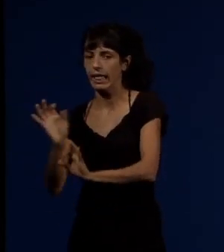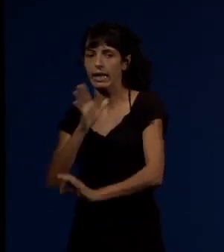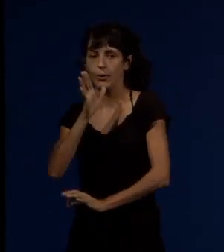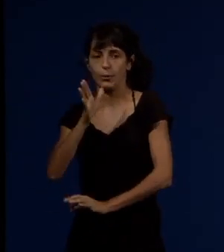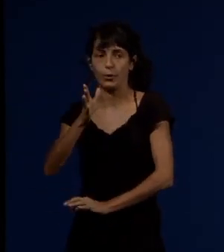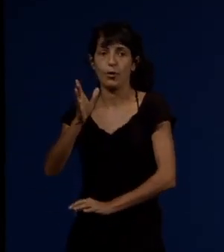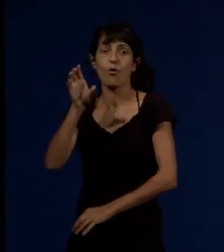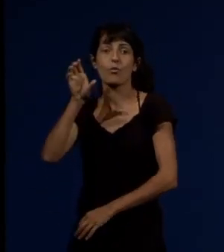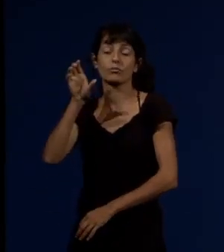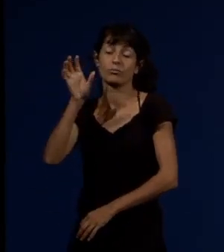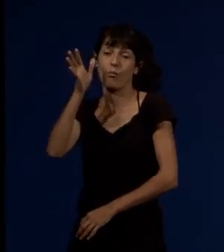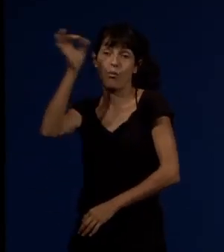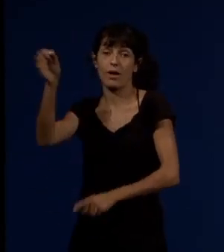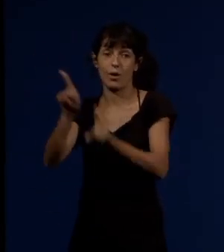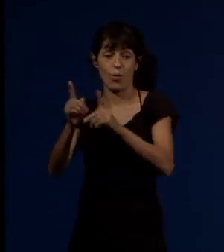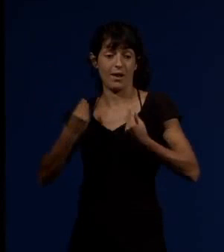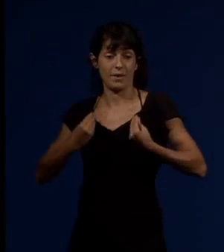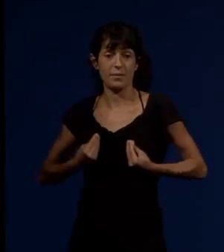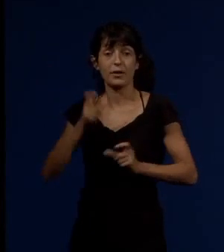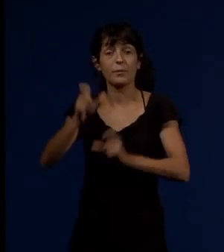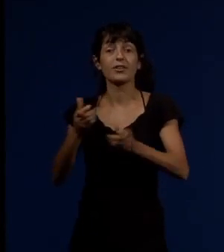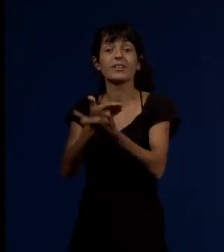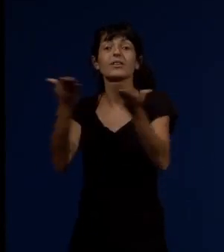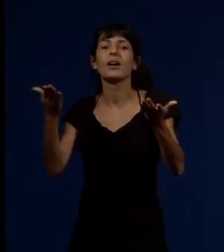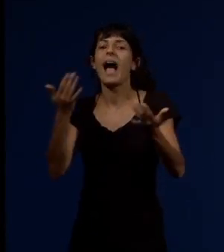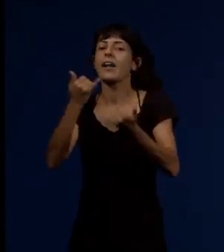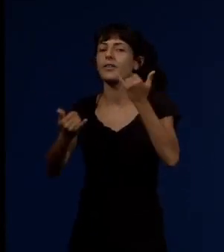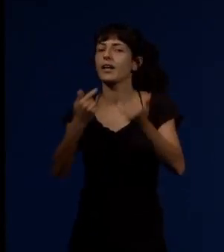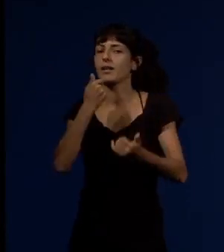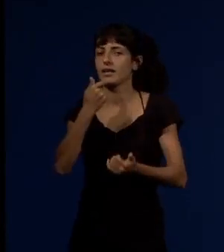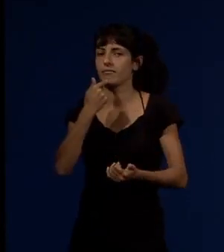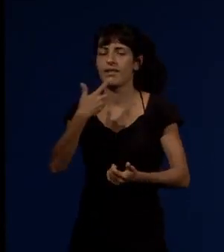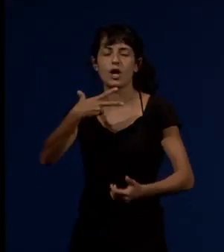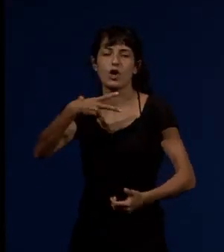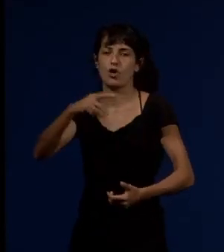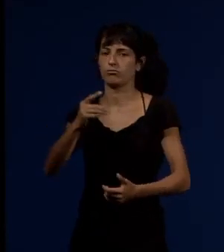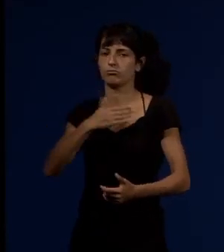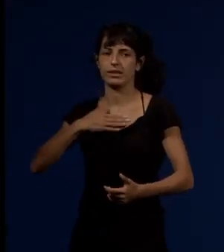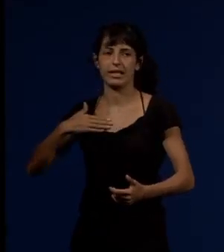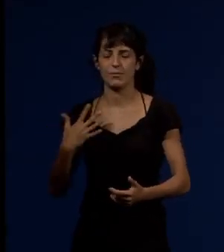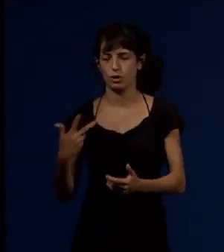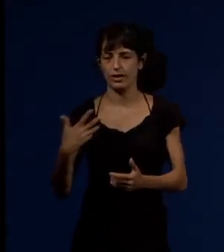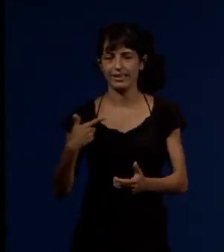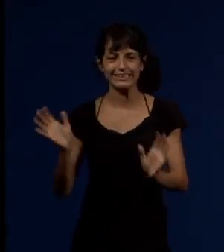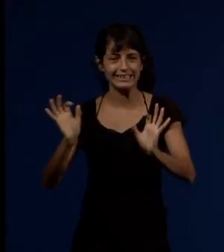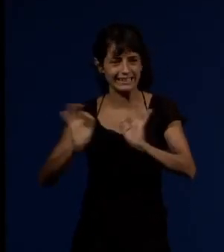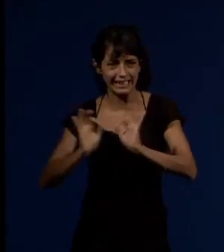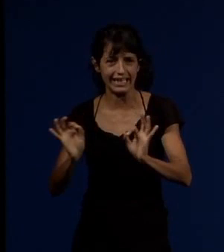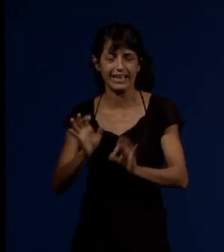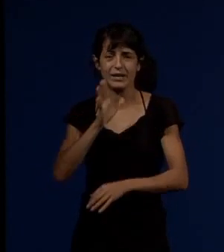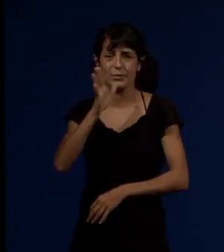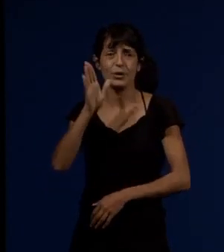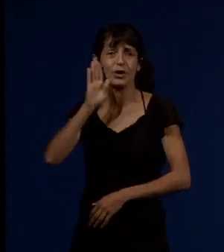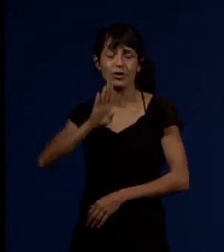pobo Viveiro, a xente do común, ten que dicir que non queremos que nos saqueen, que esa corrupción